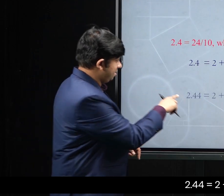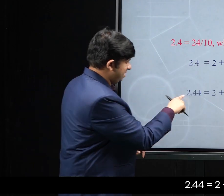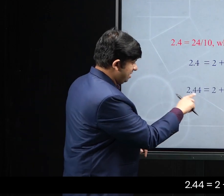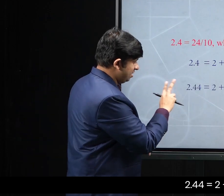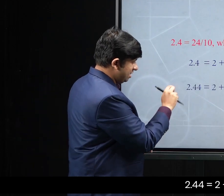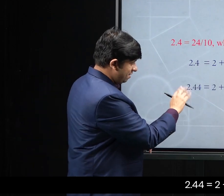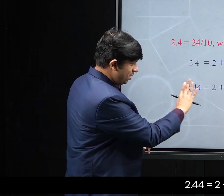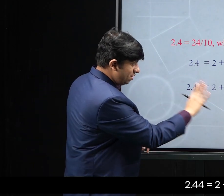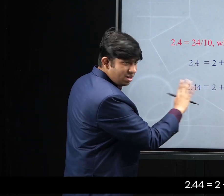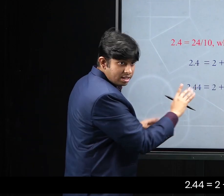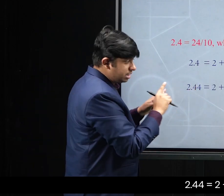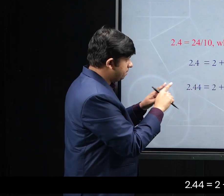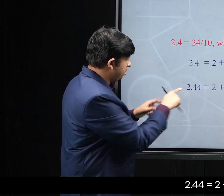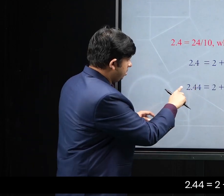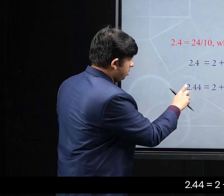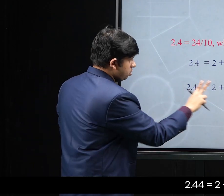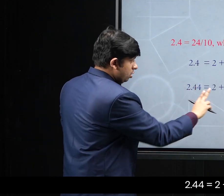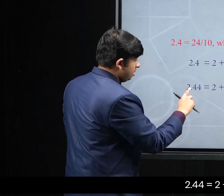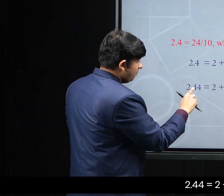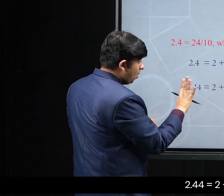2.44 is equals to 2 + 4/10 + 4/100.